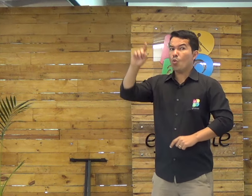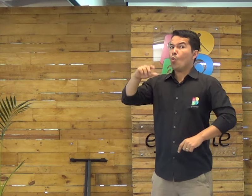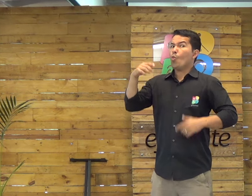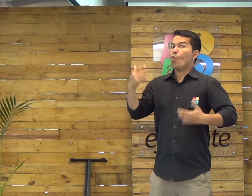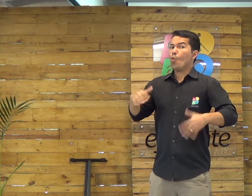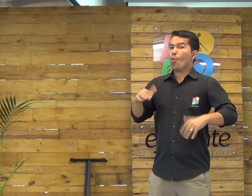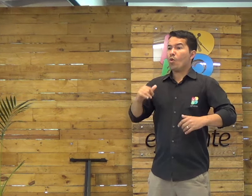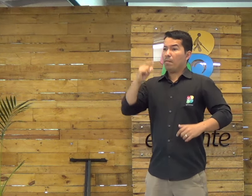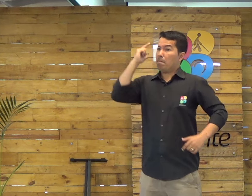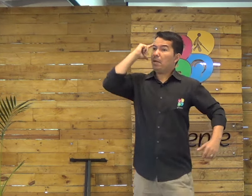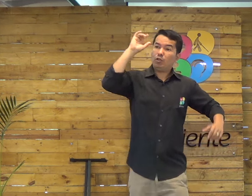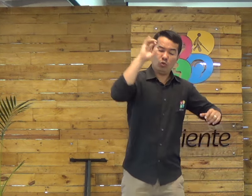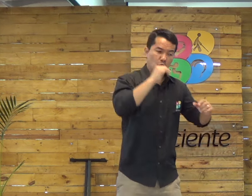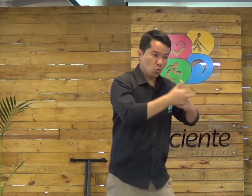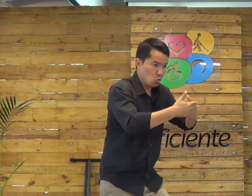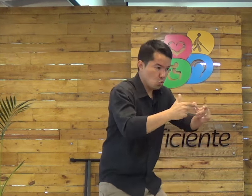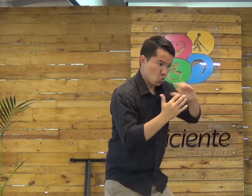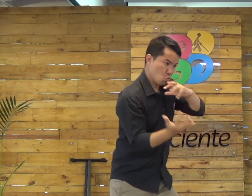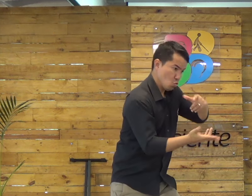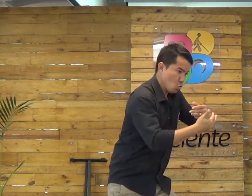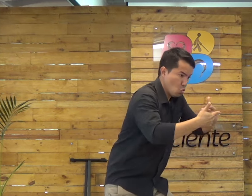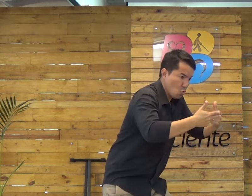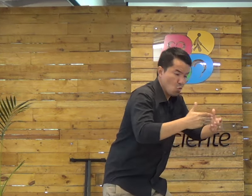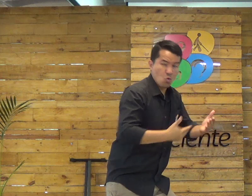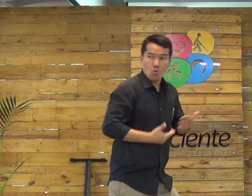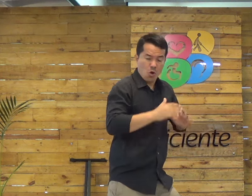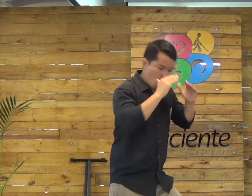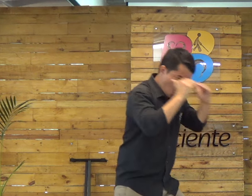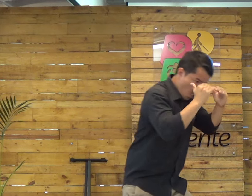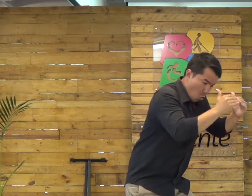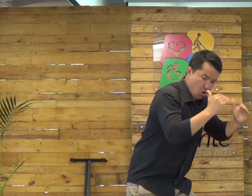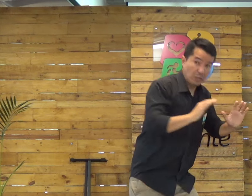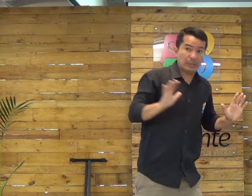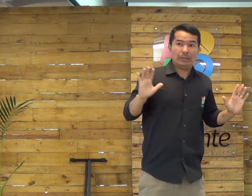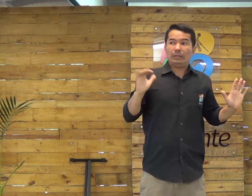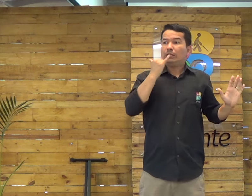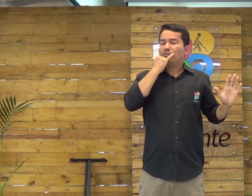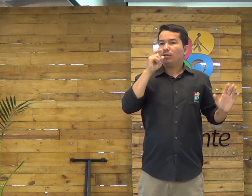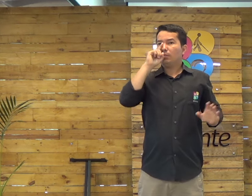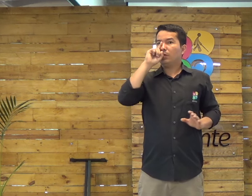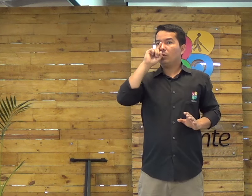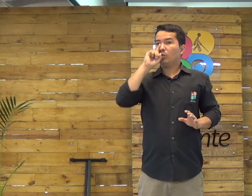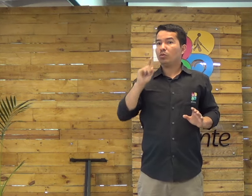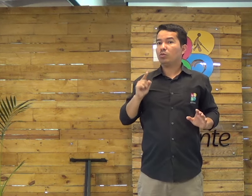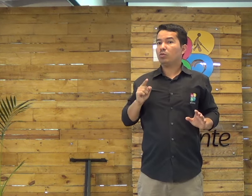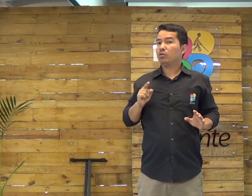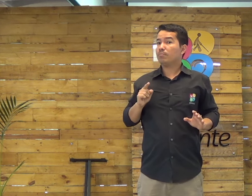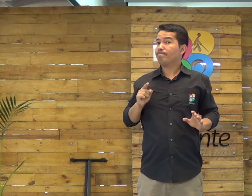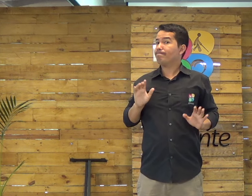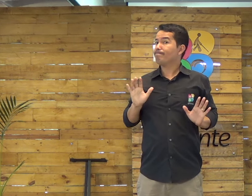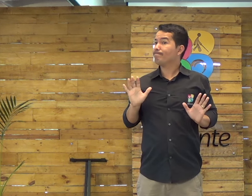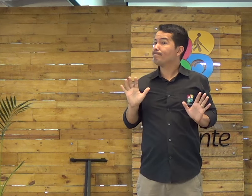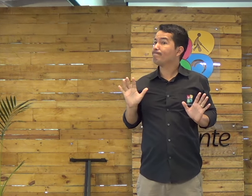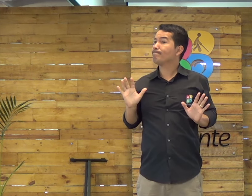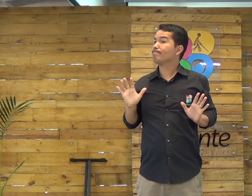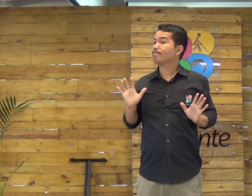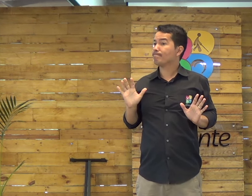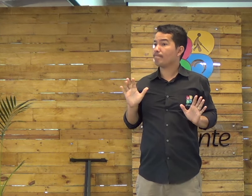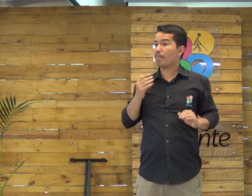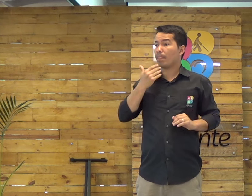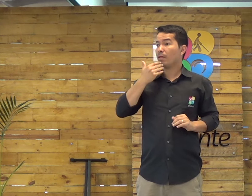do ministério, nunca esqueça do trabalho de Deus. Não pense nas coisas do mundo. Não fica servindo, cuidado, é perigoso.